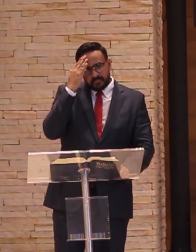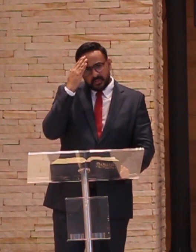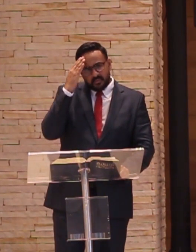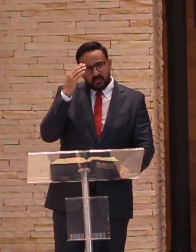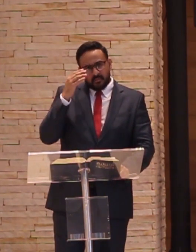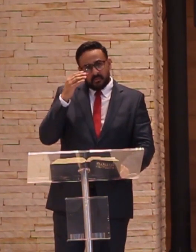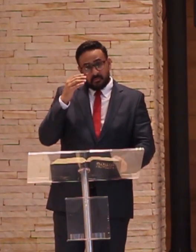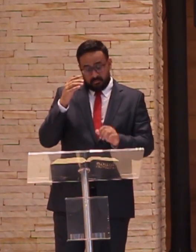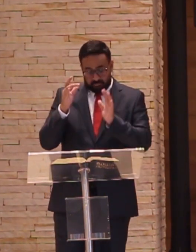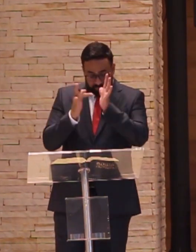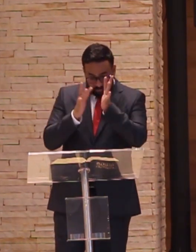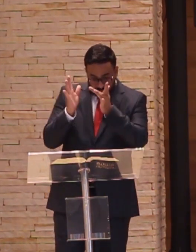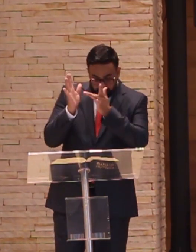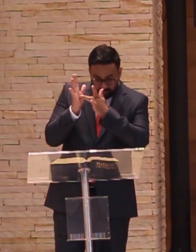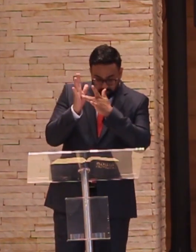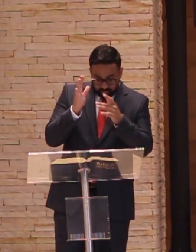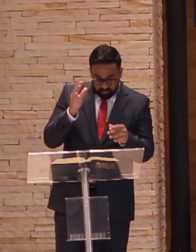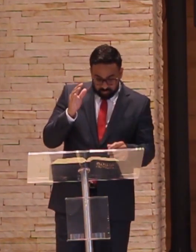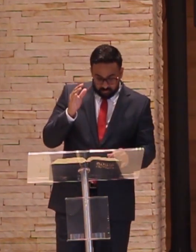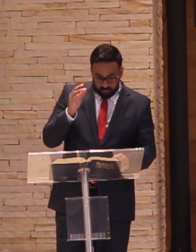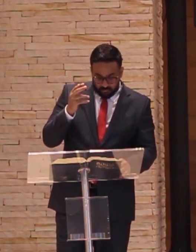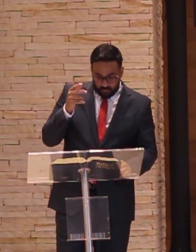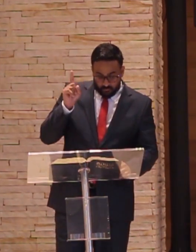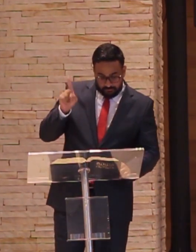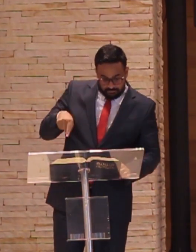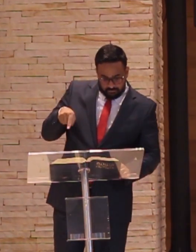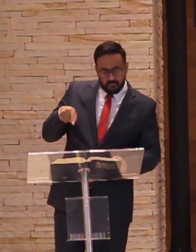Está escrito na Bíblia o seguinte: